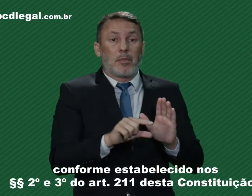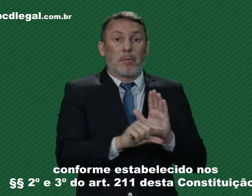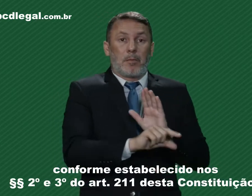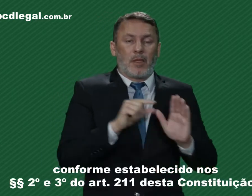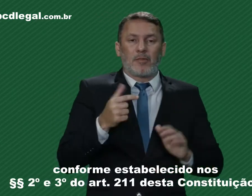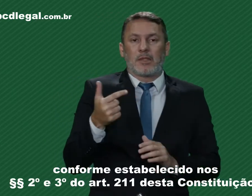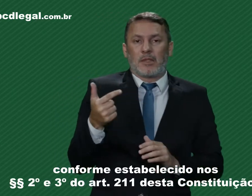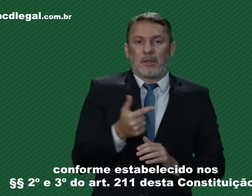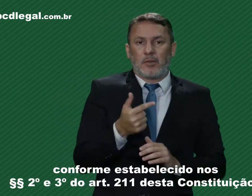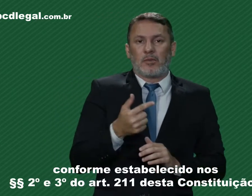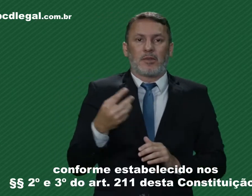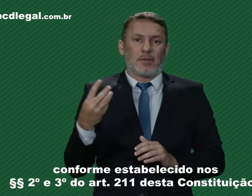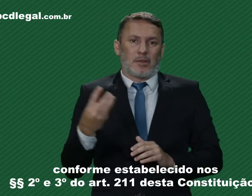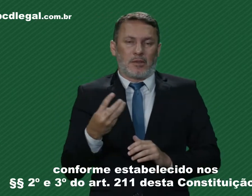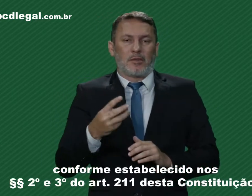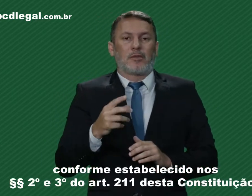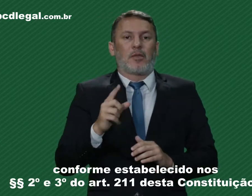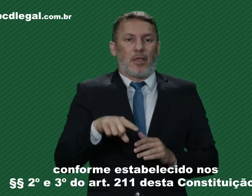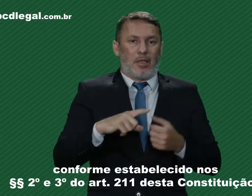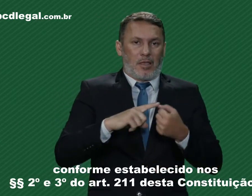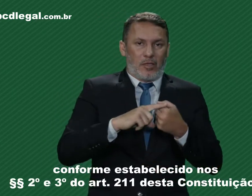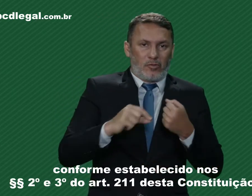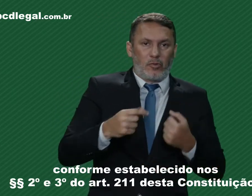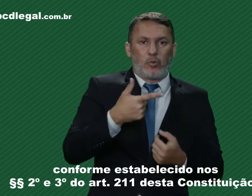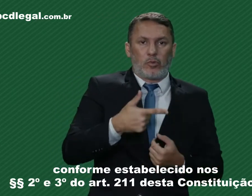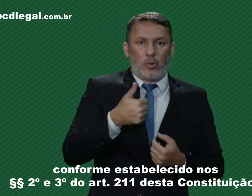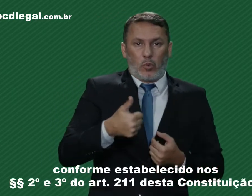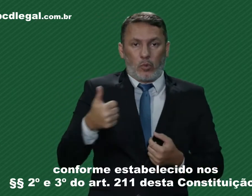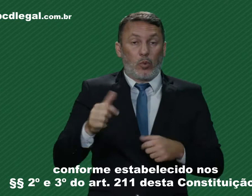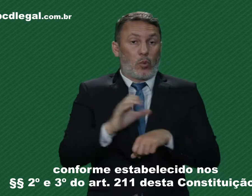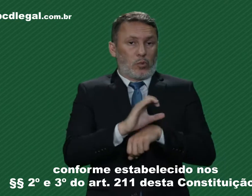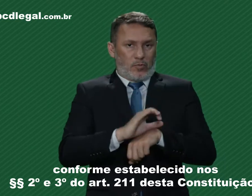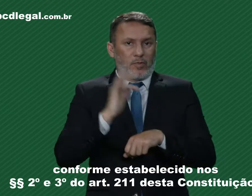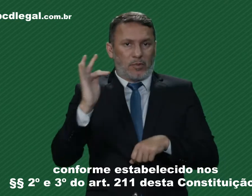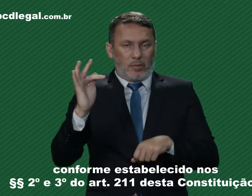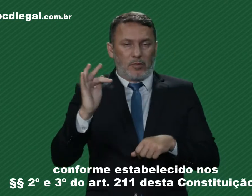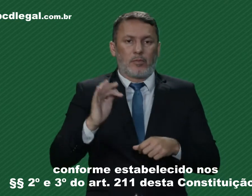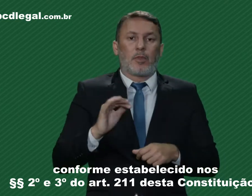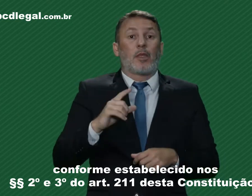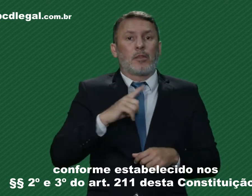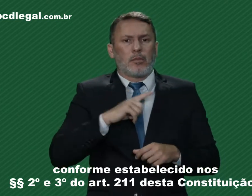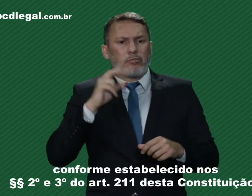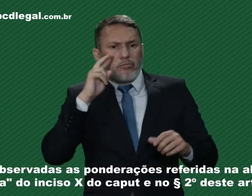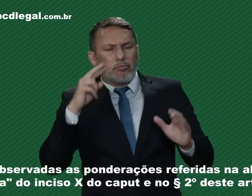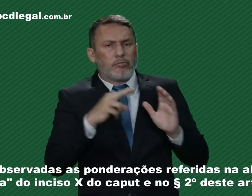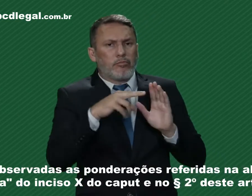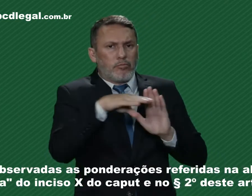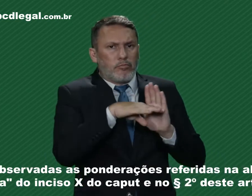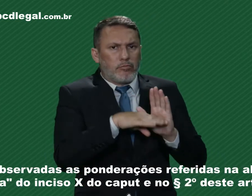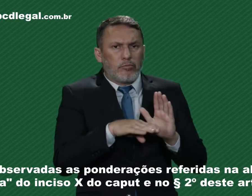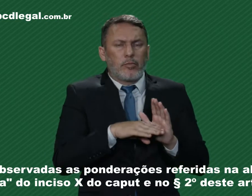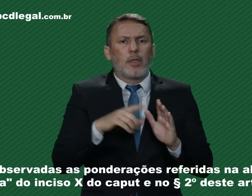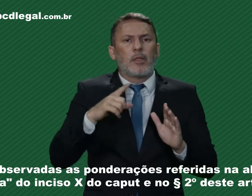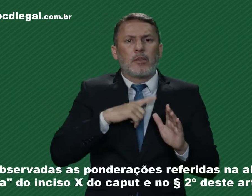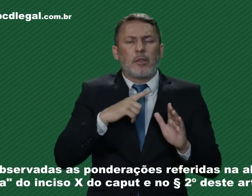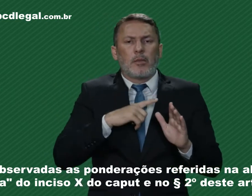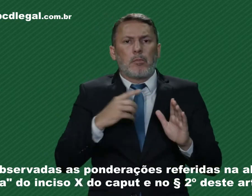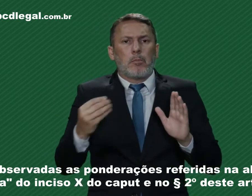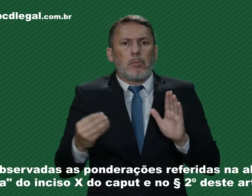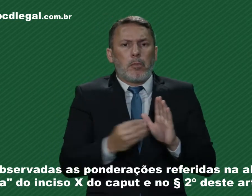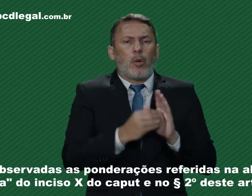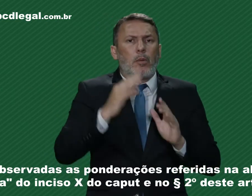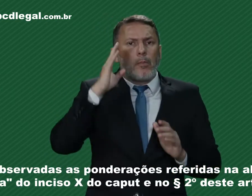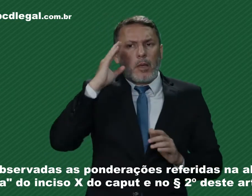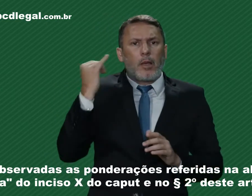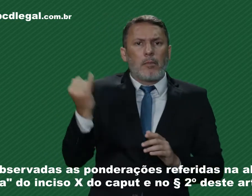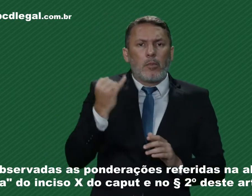nos parágrafos 2º e 3º do artigo 211 desta Constituição, observadas as